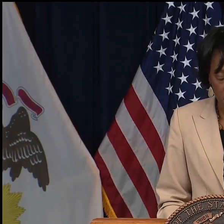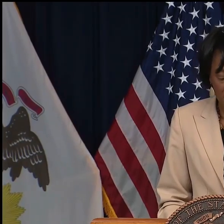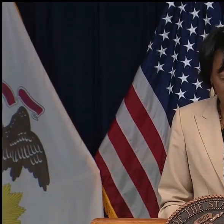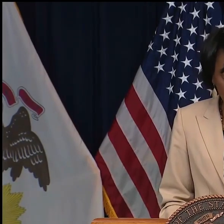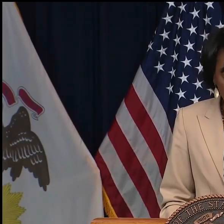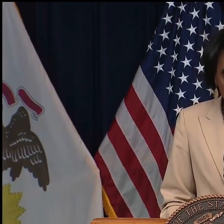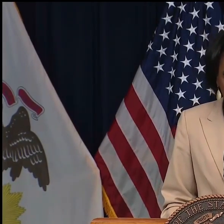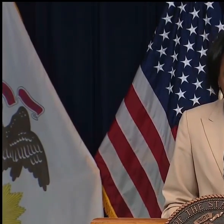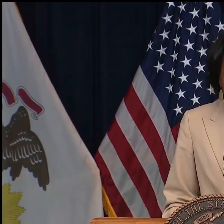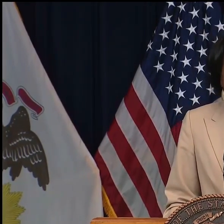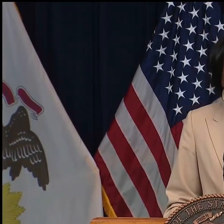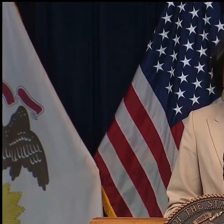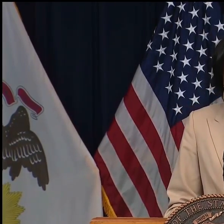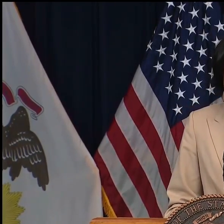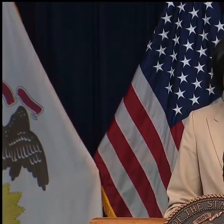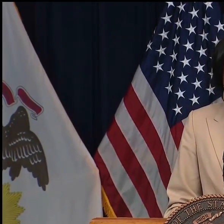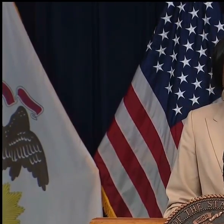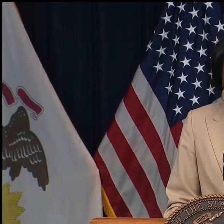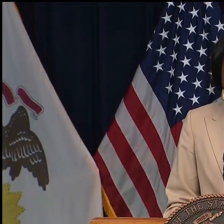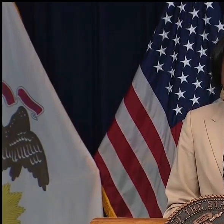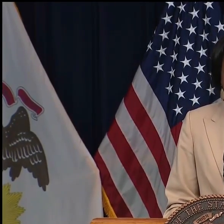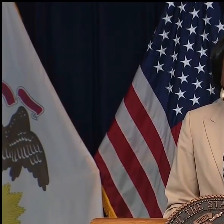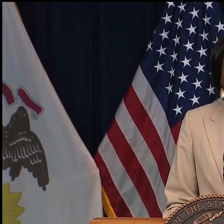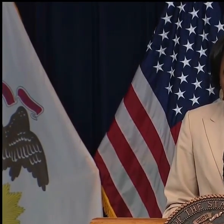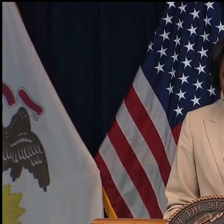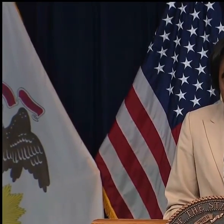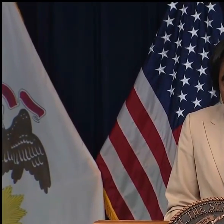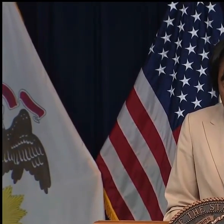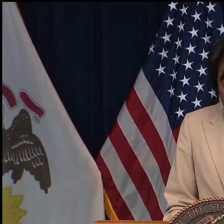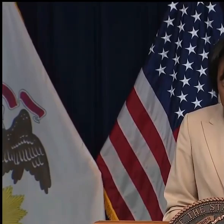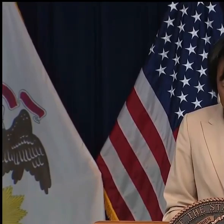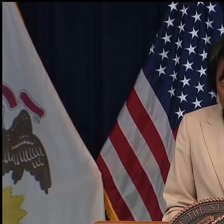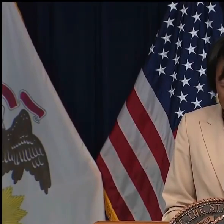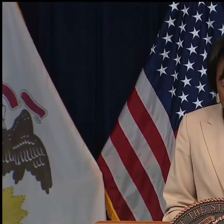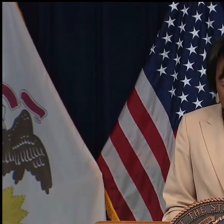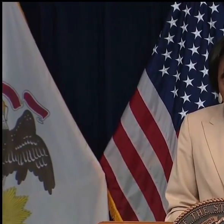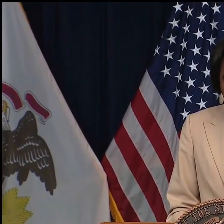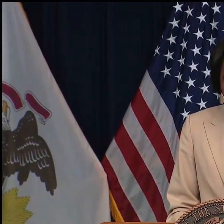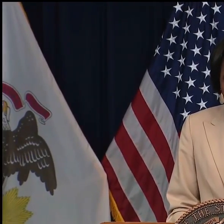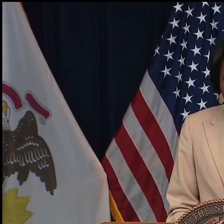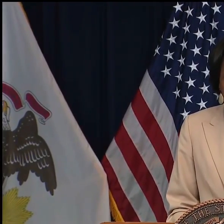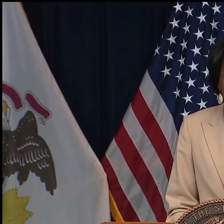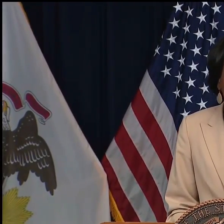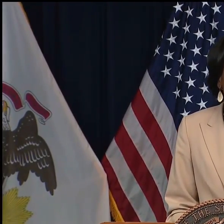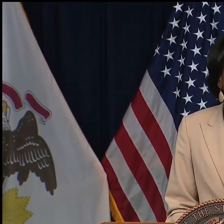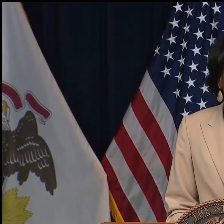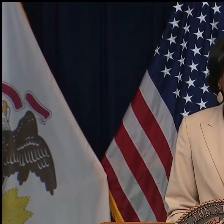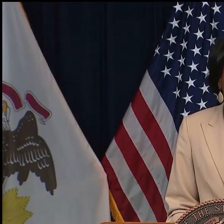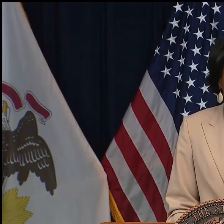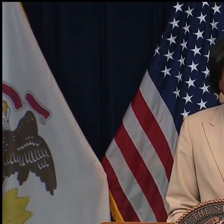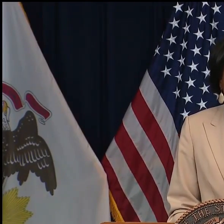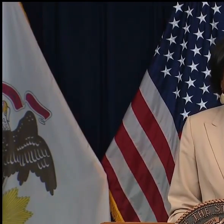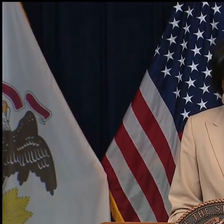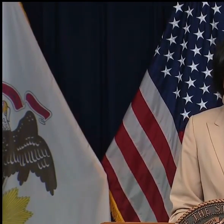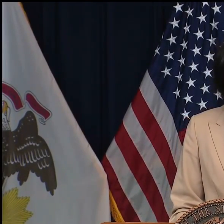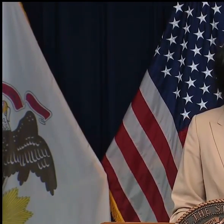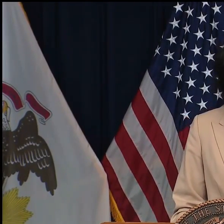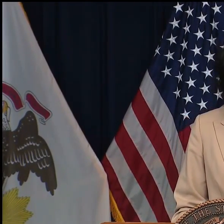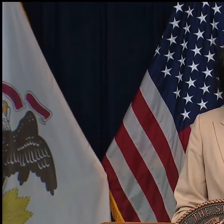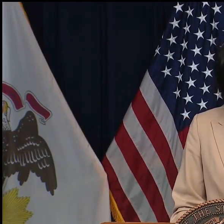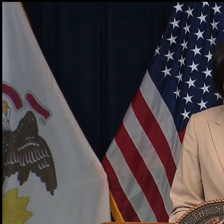público. Sin embargo, al hacer esto, los datos cambiarán a medida que se informa nueva